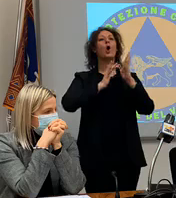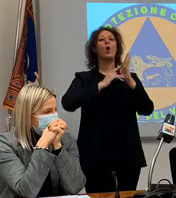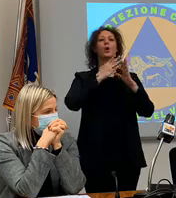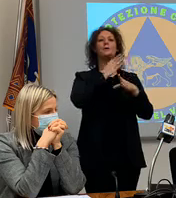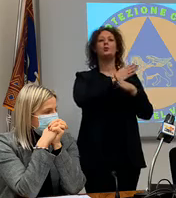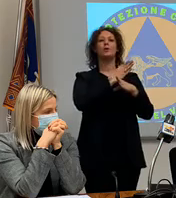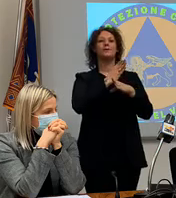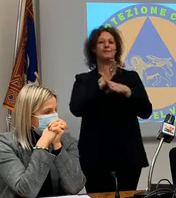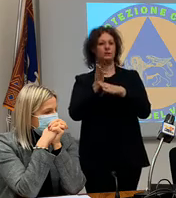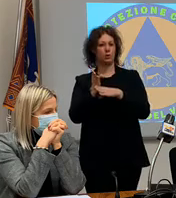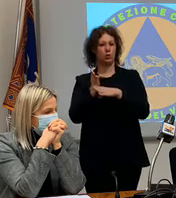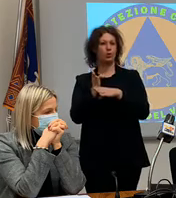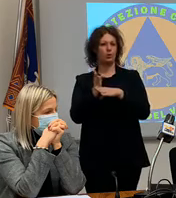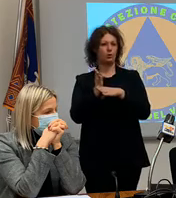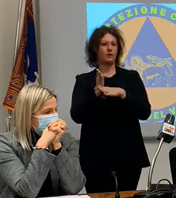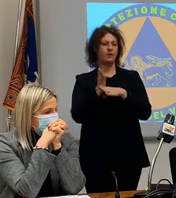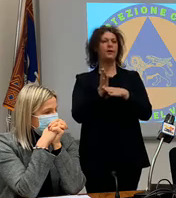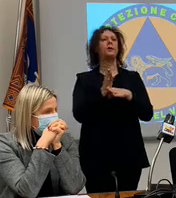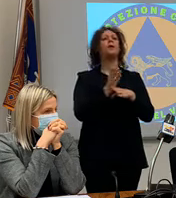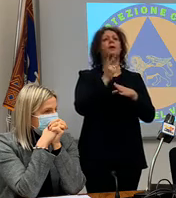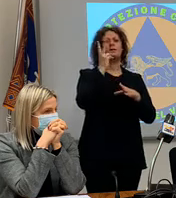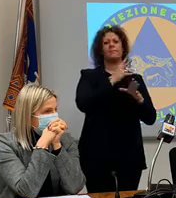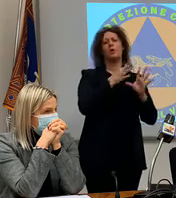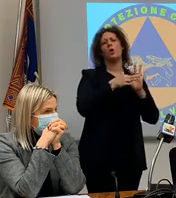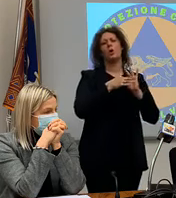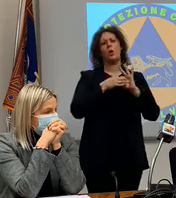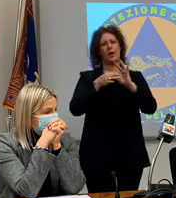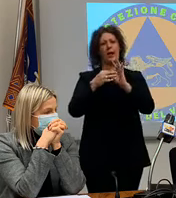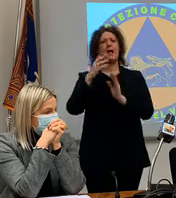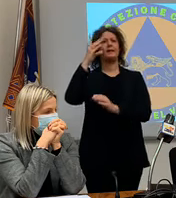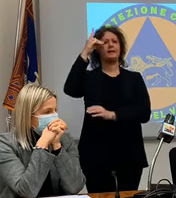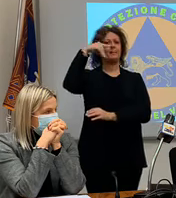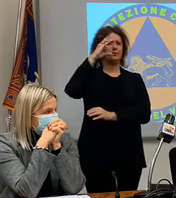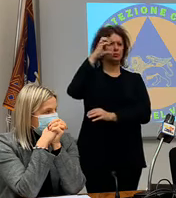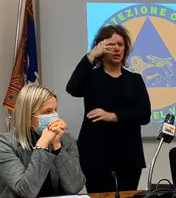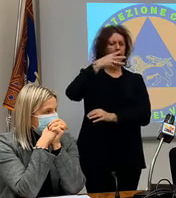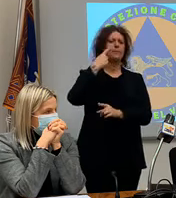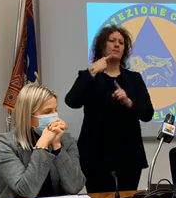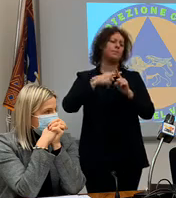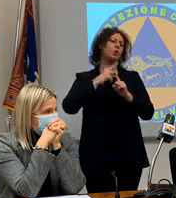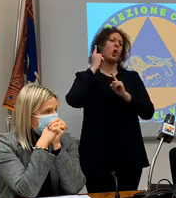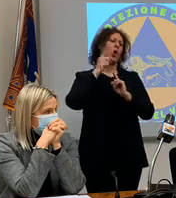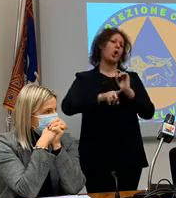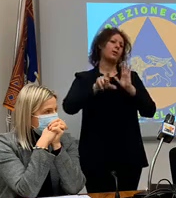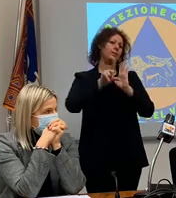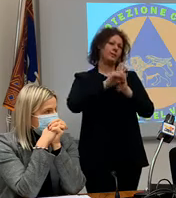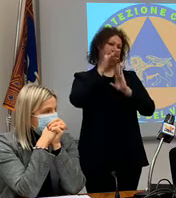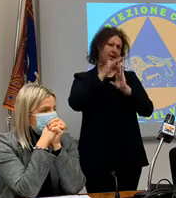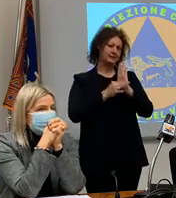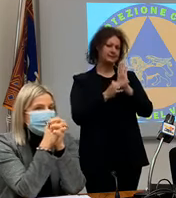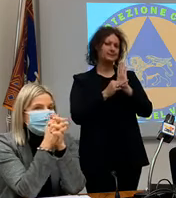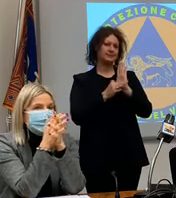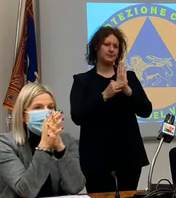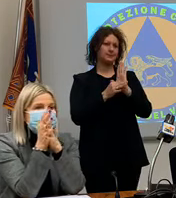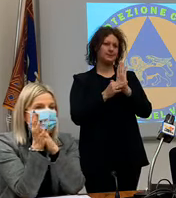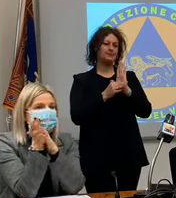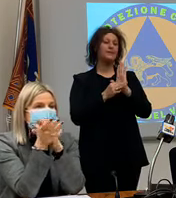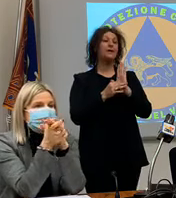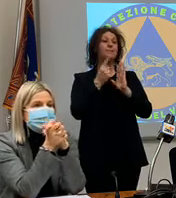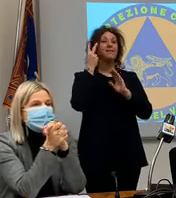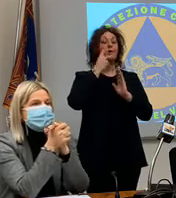di essere legata ai dpcm alle ordinanze è nata con l'obiettivo di aiutare le